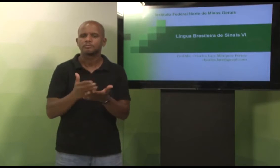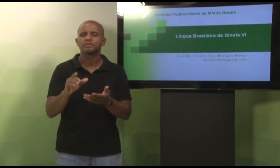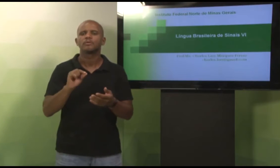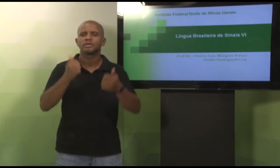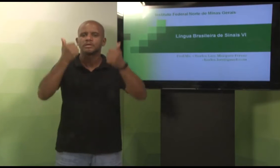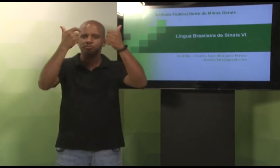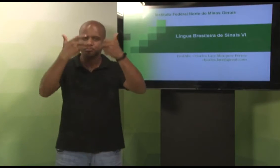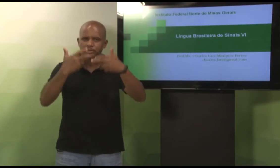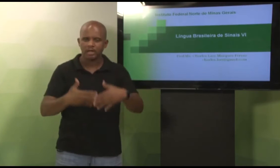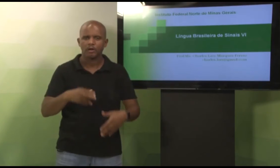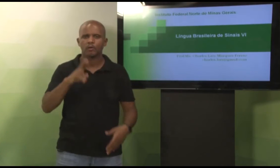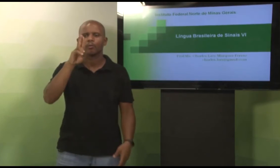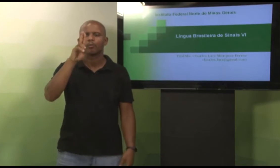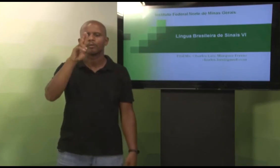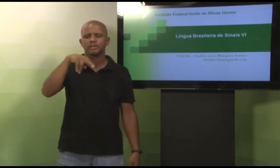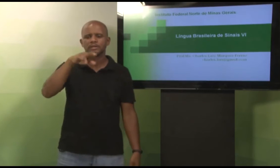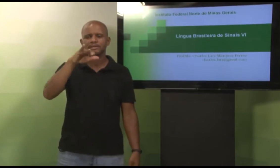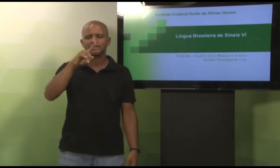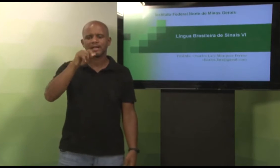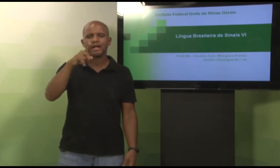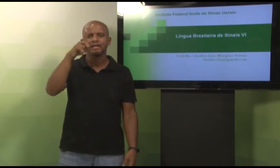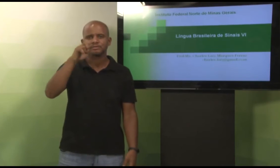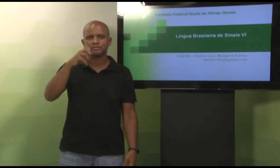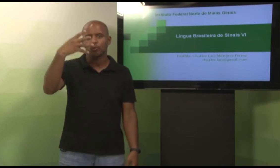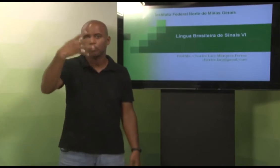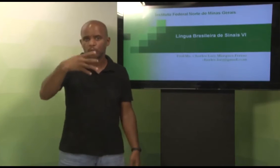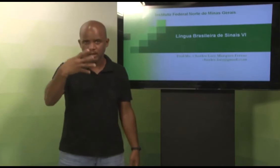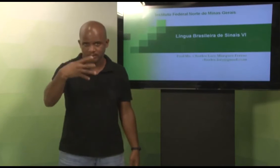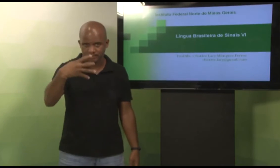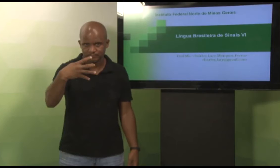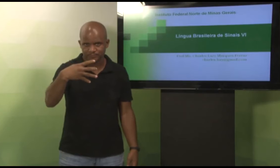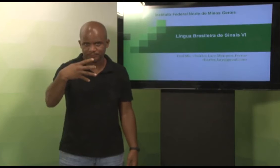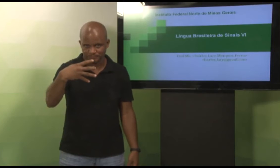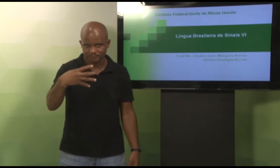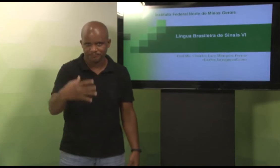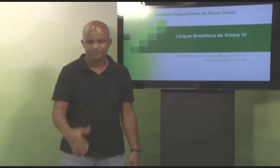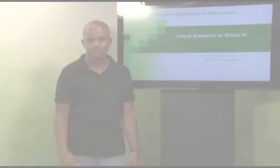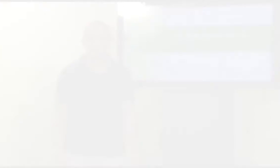Agora daremos início às explicações da unidade 4.